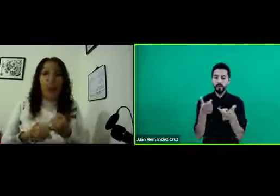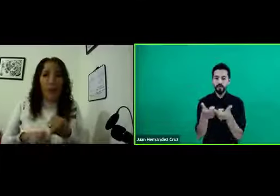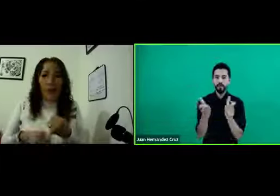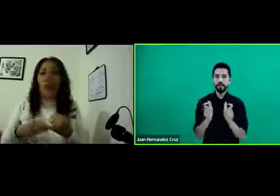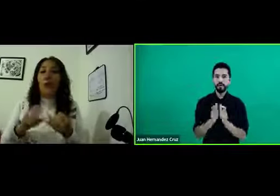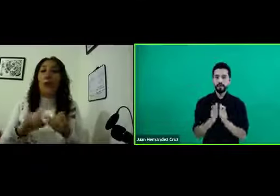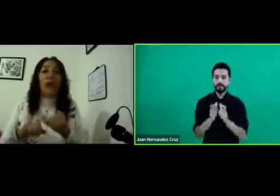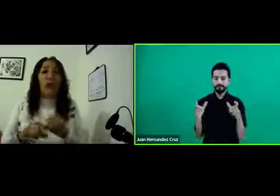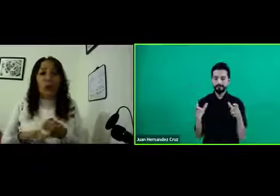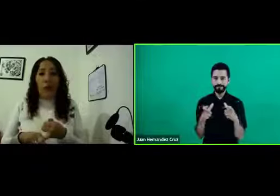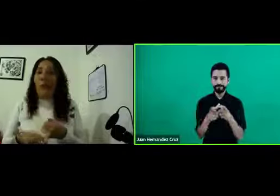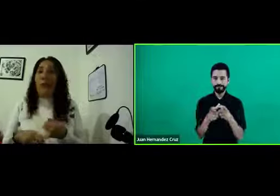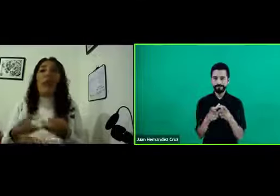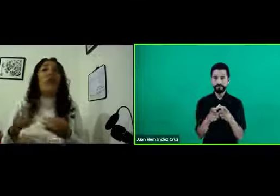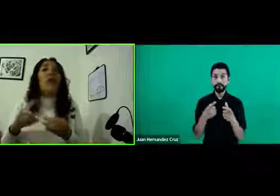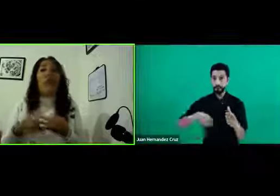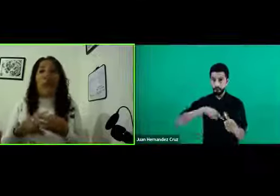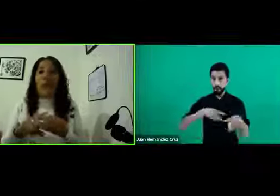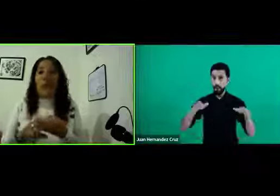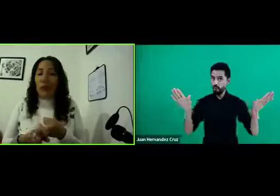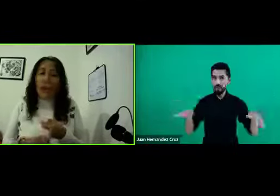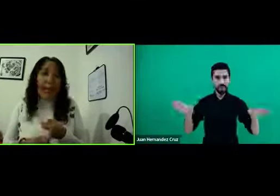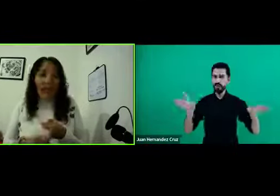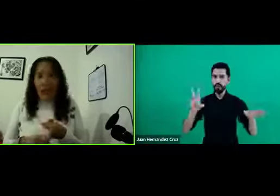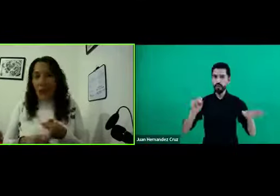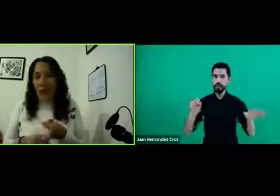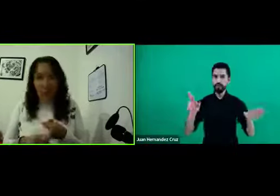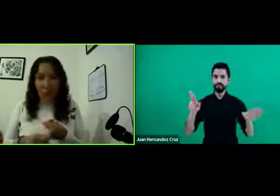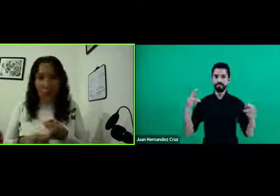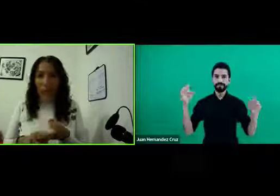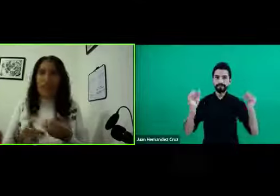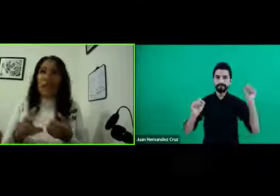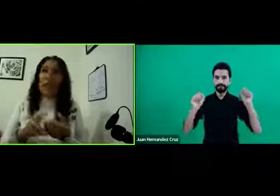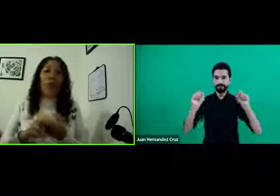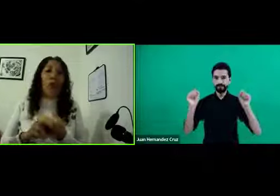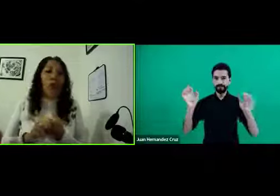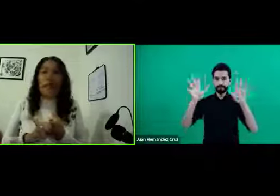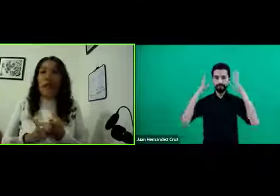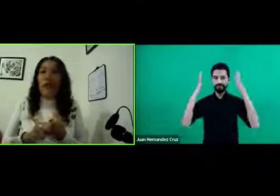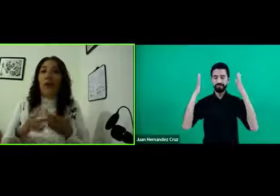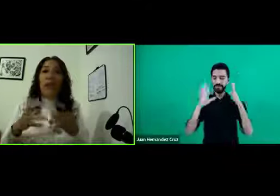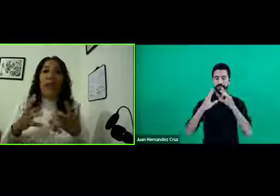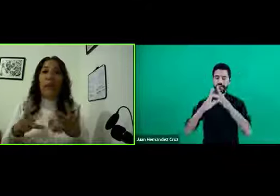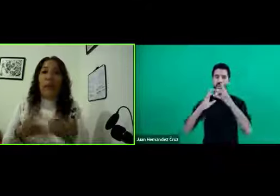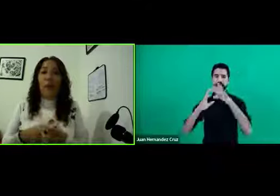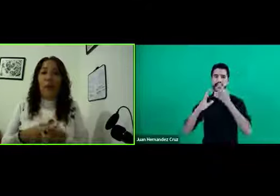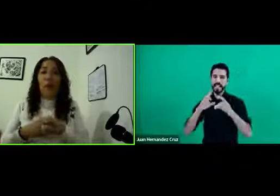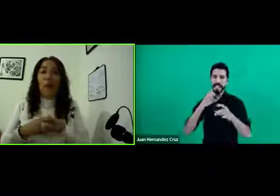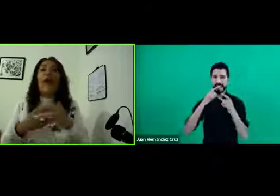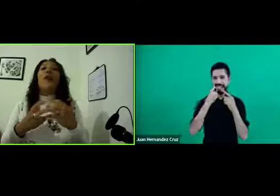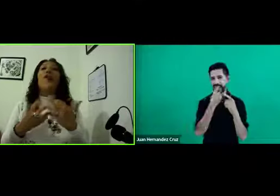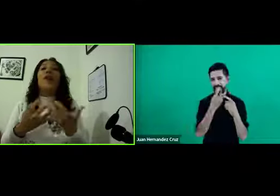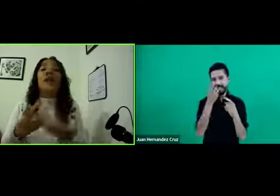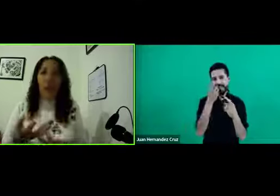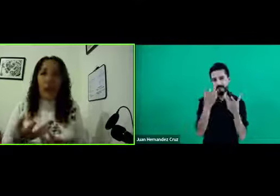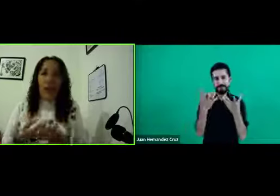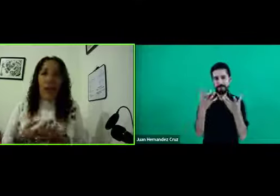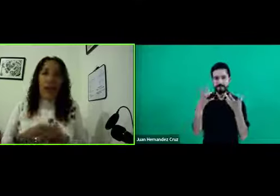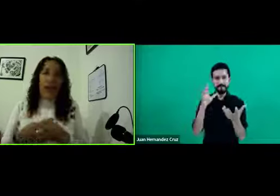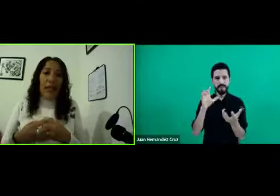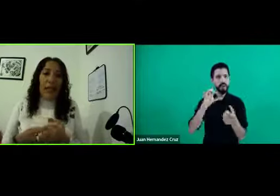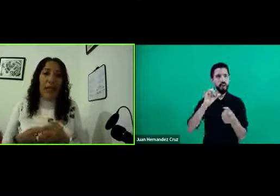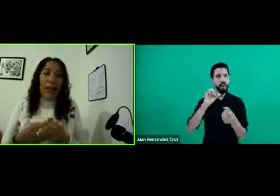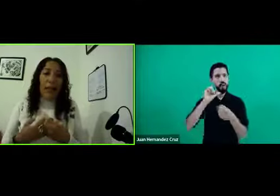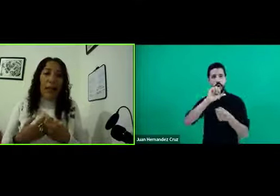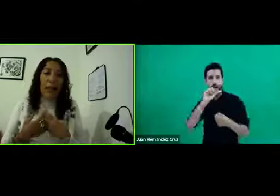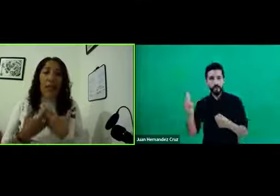No volamos, no corremos rápido, no tenemos garras, no tenemos dientes, no tenemos, digamos, ninguna condición